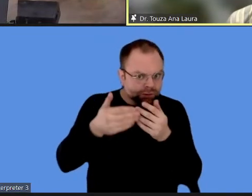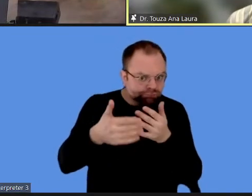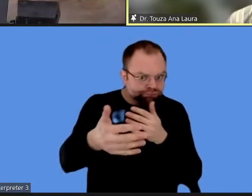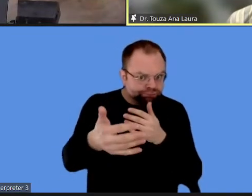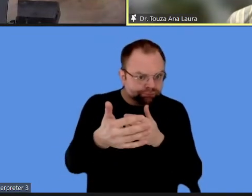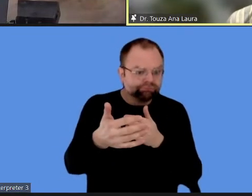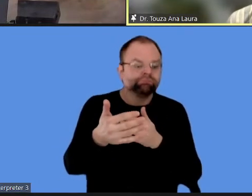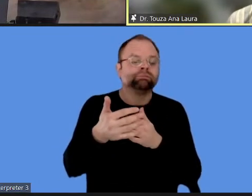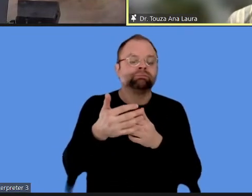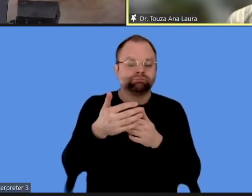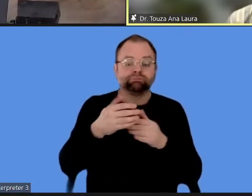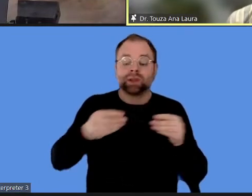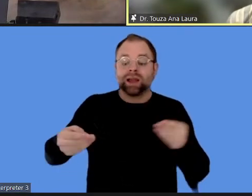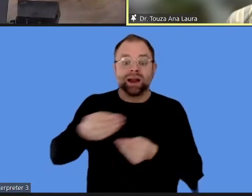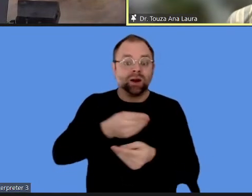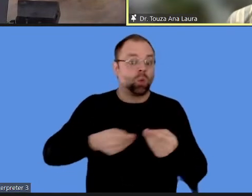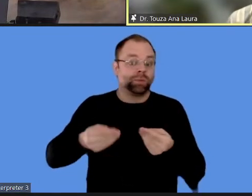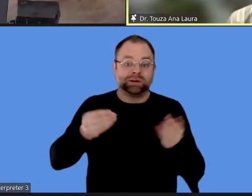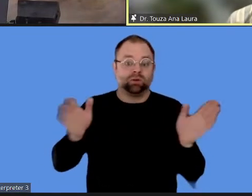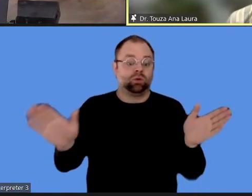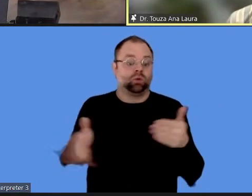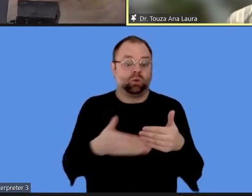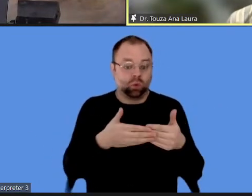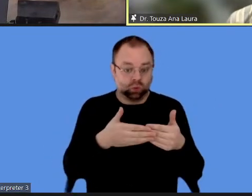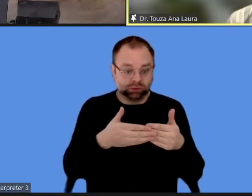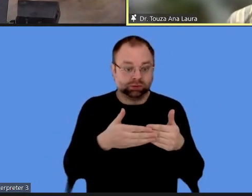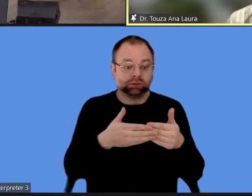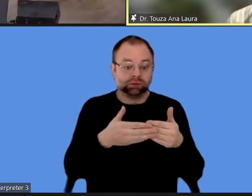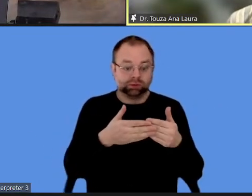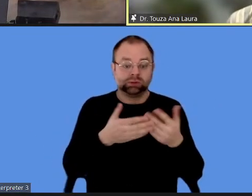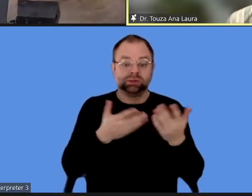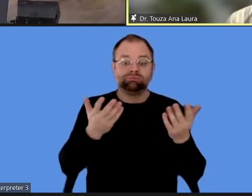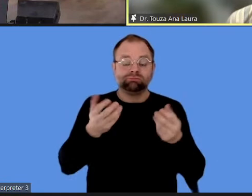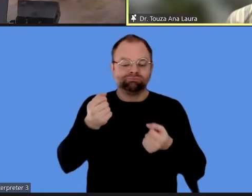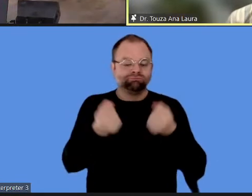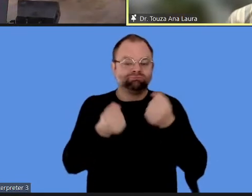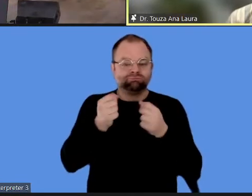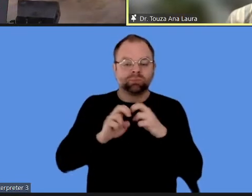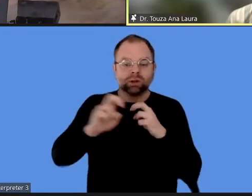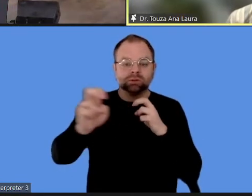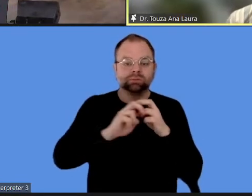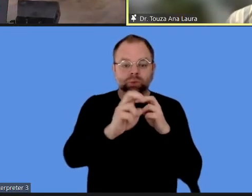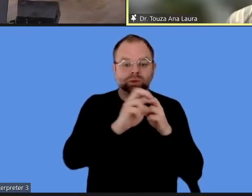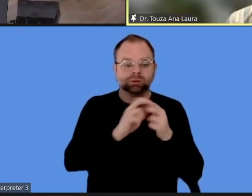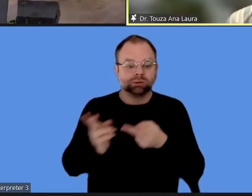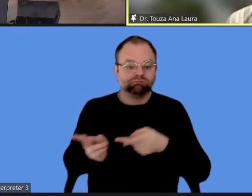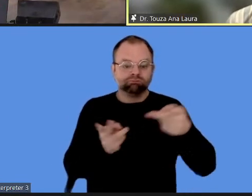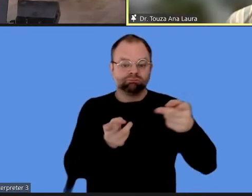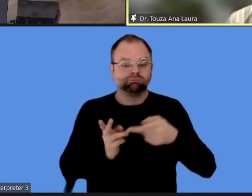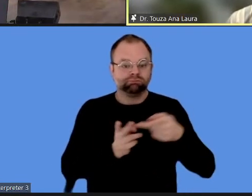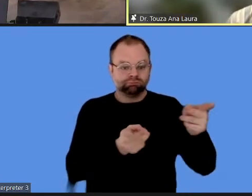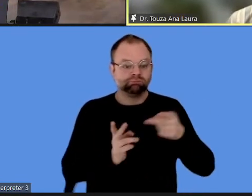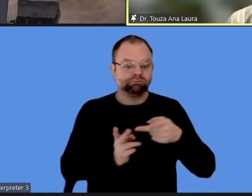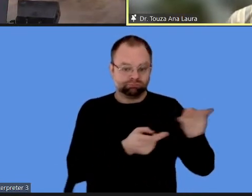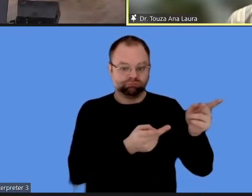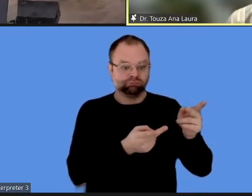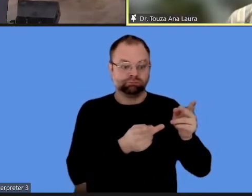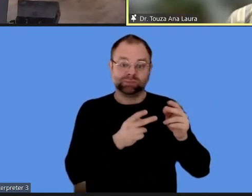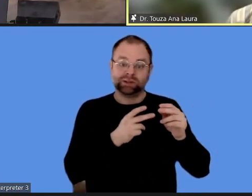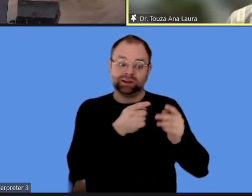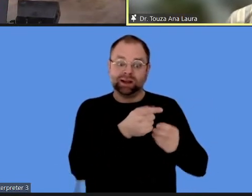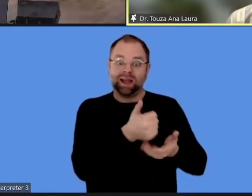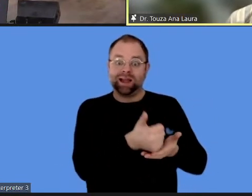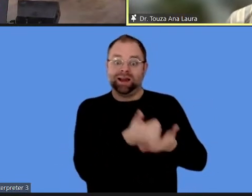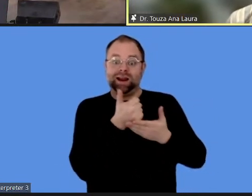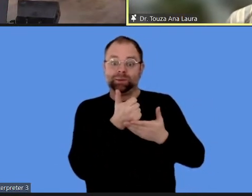pays. Et cela a eu des répercussions négatives. Et notre pays est